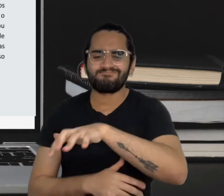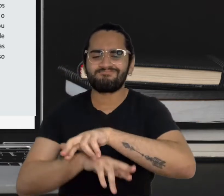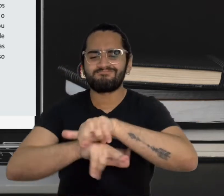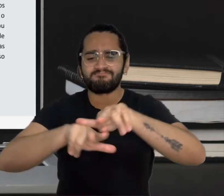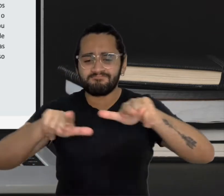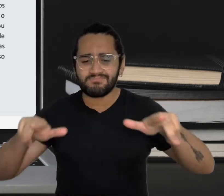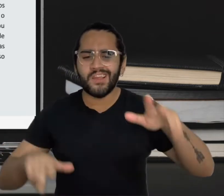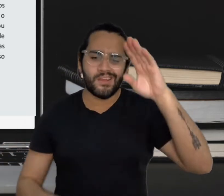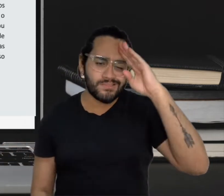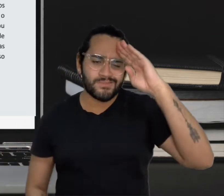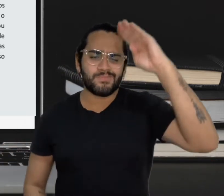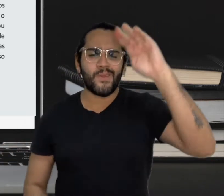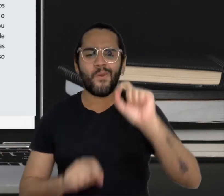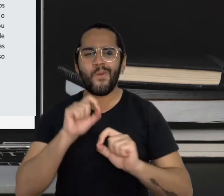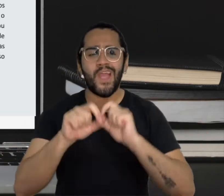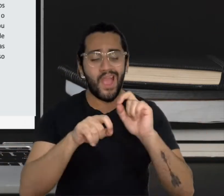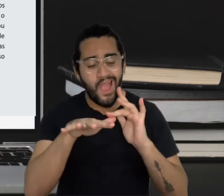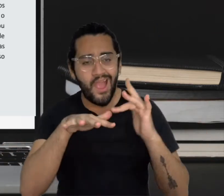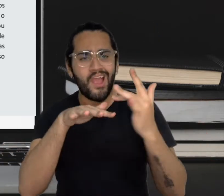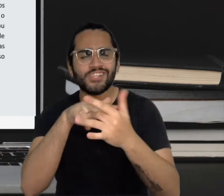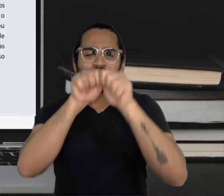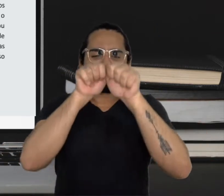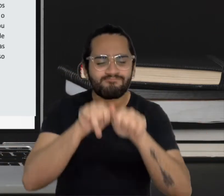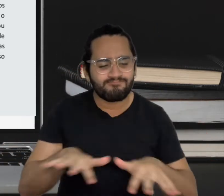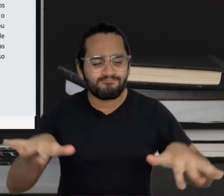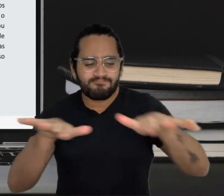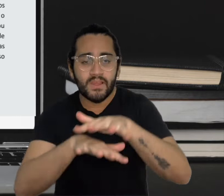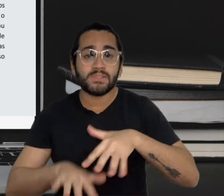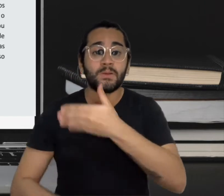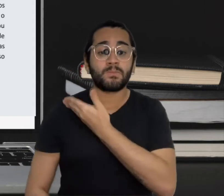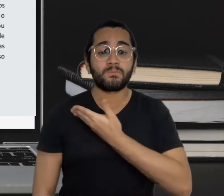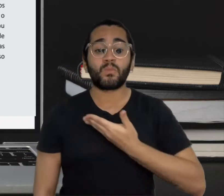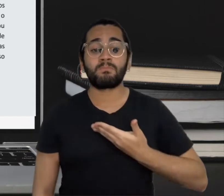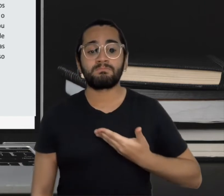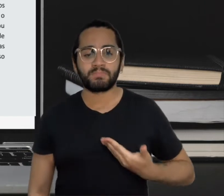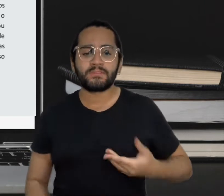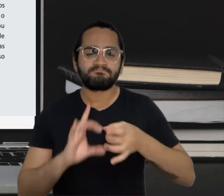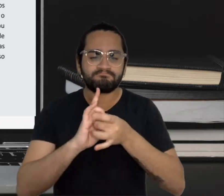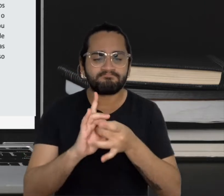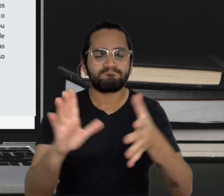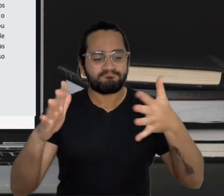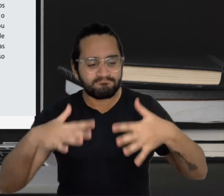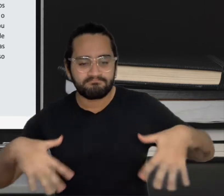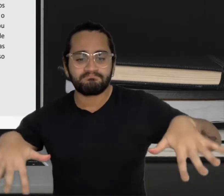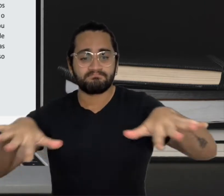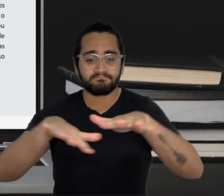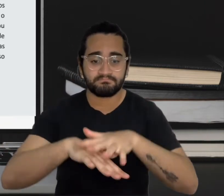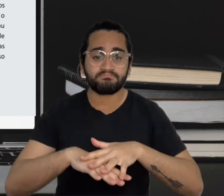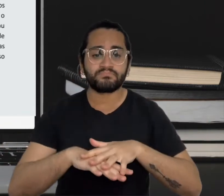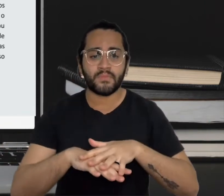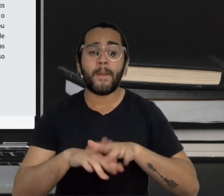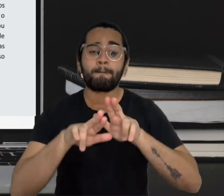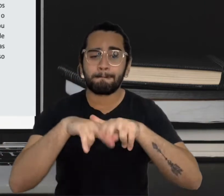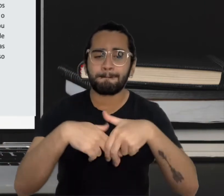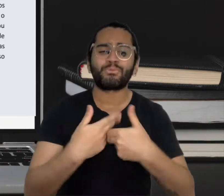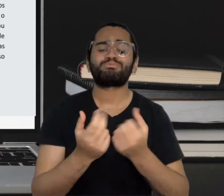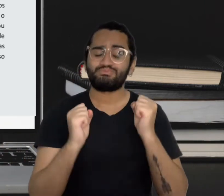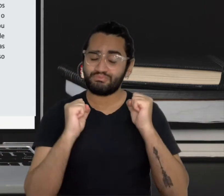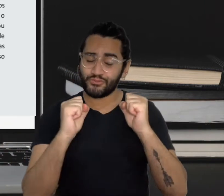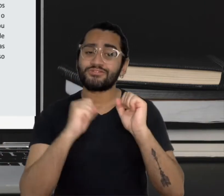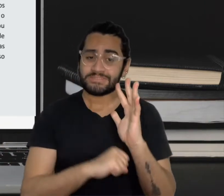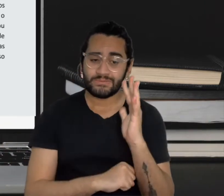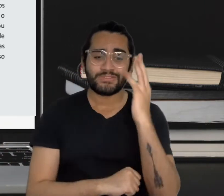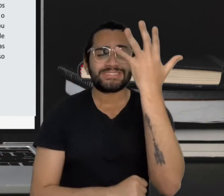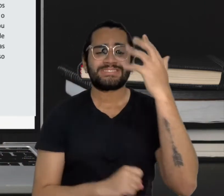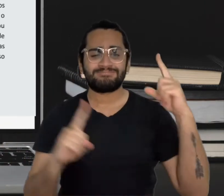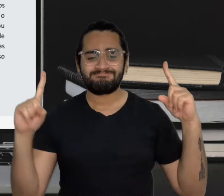por exemplo as escolas, principalmente as escolas das redes públicas, elas acabam não